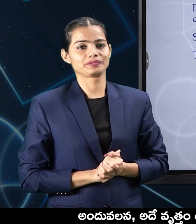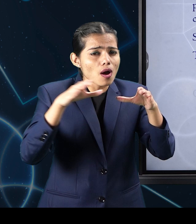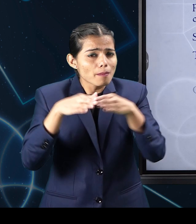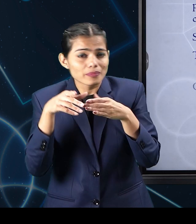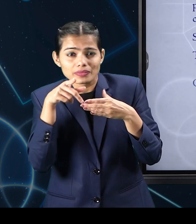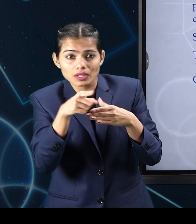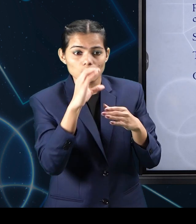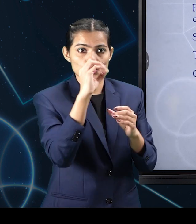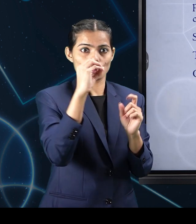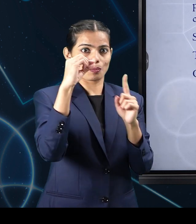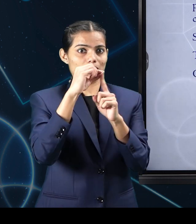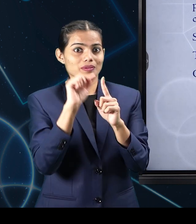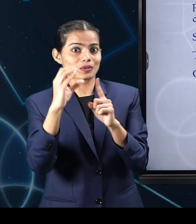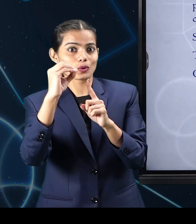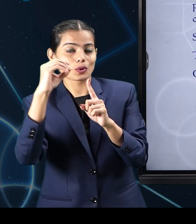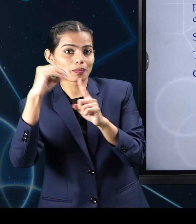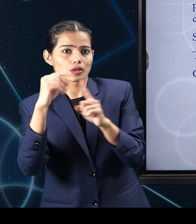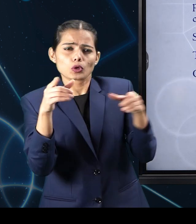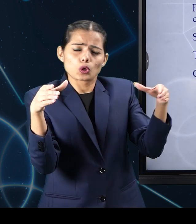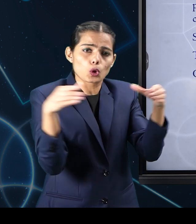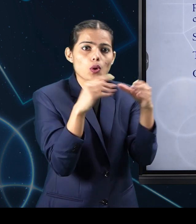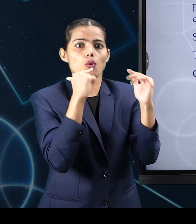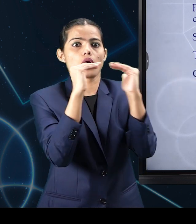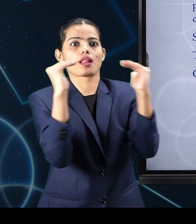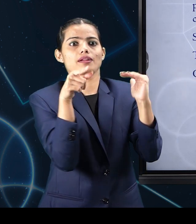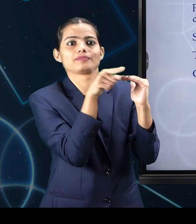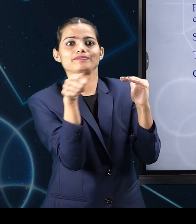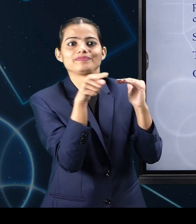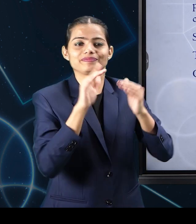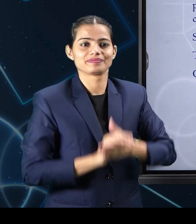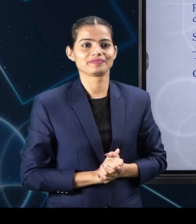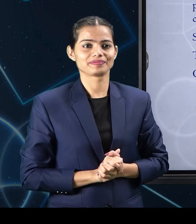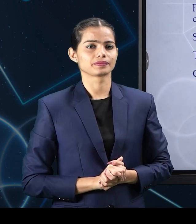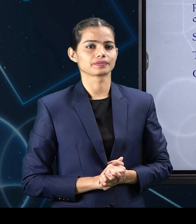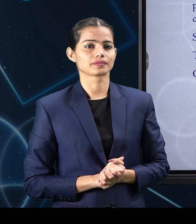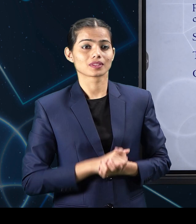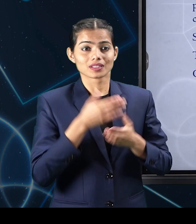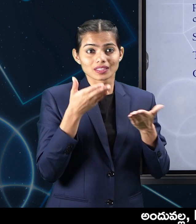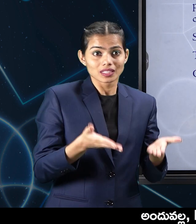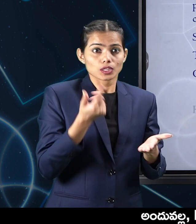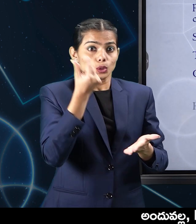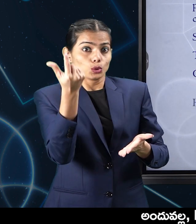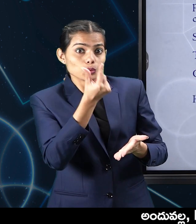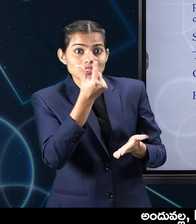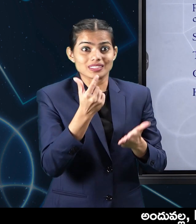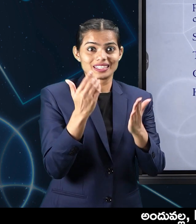సాధారణ వైపు OP = OP. అందువల్ల